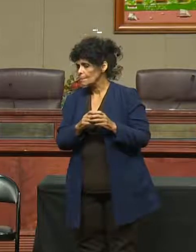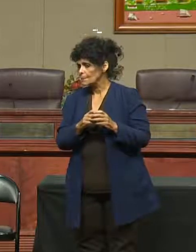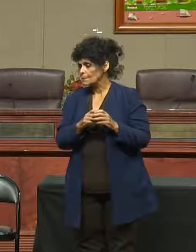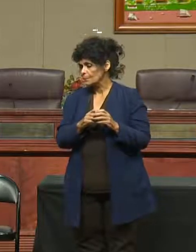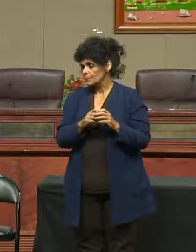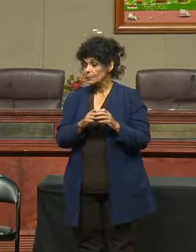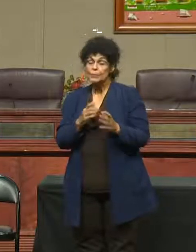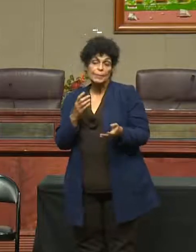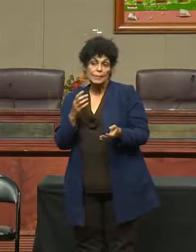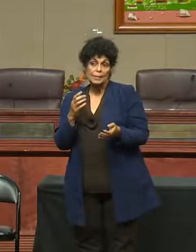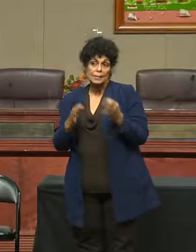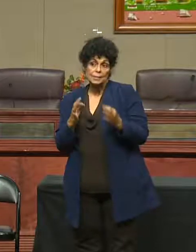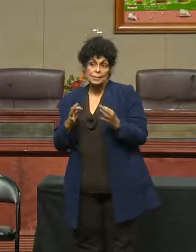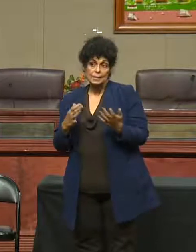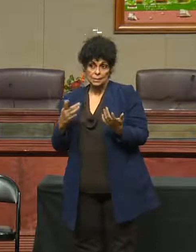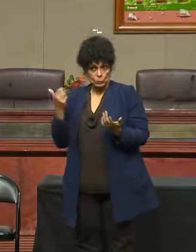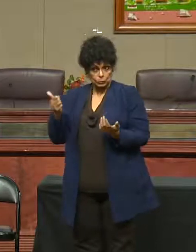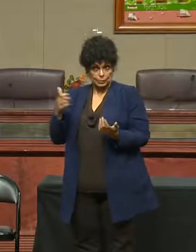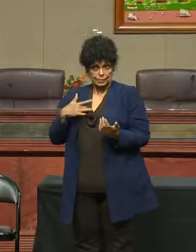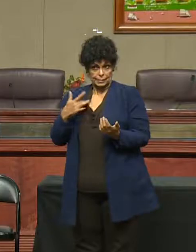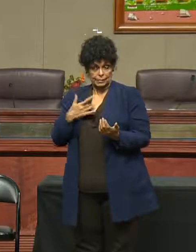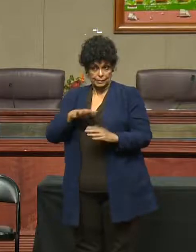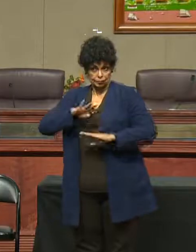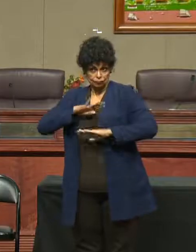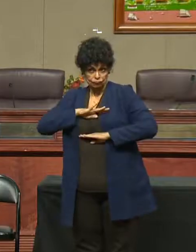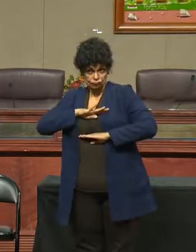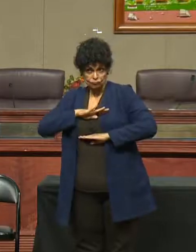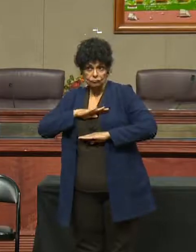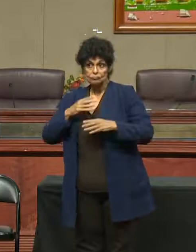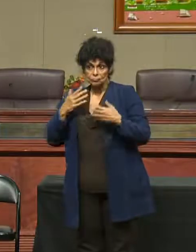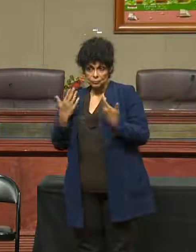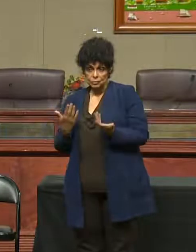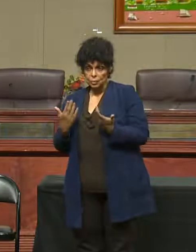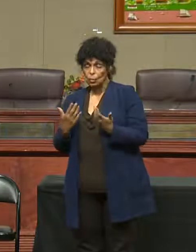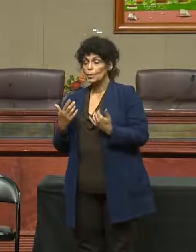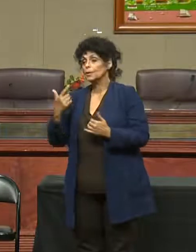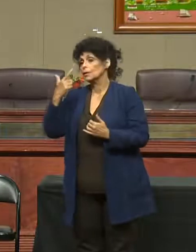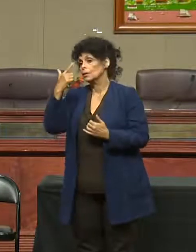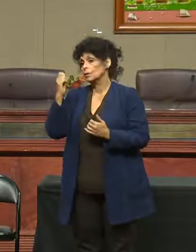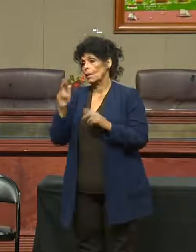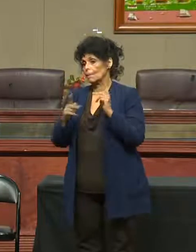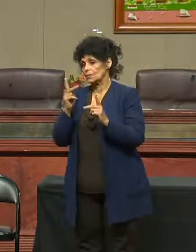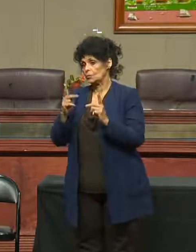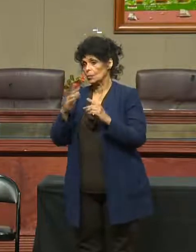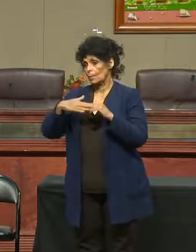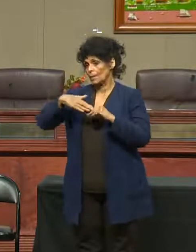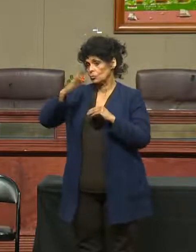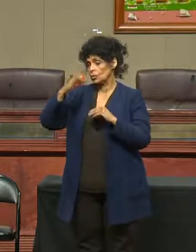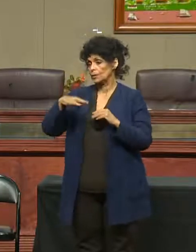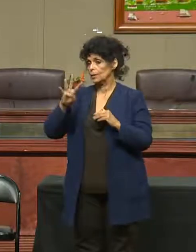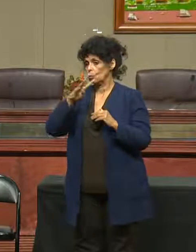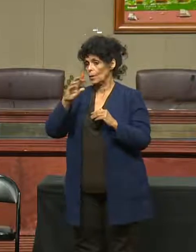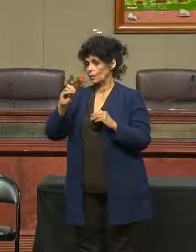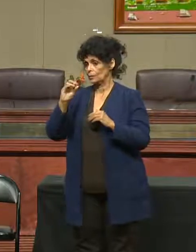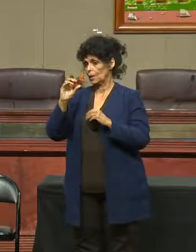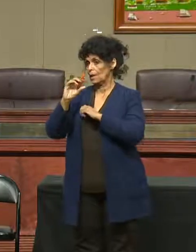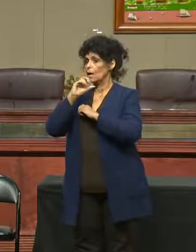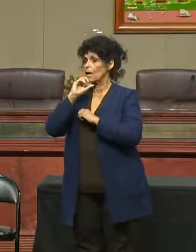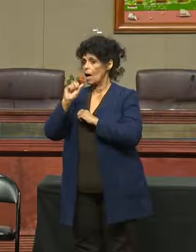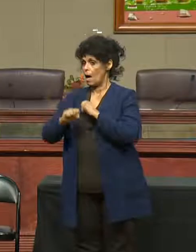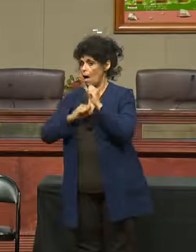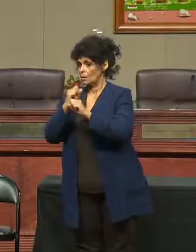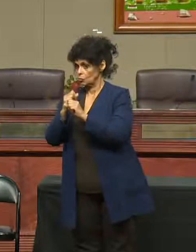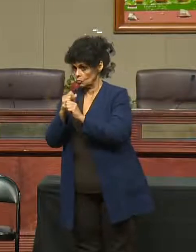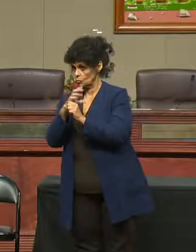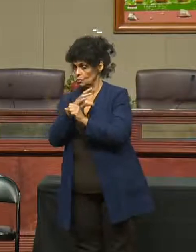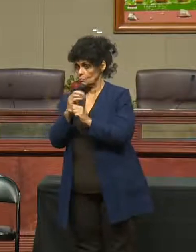que si se siente satisfecho con el inicio de hoy ya oficialmente de la vacunación de personas mayores de 40 años. Si hay satisfacción en cuanto a la